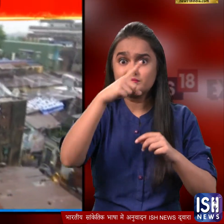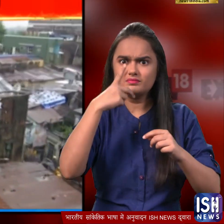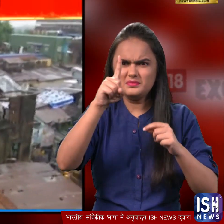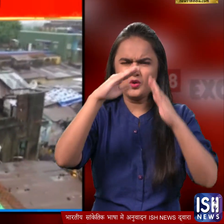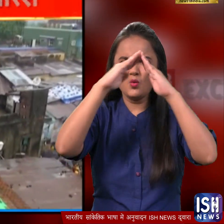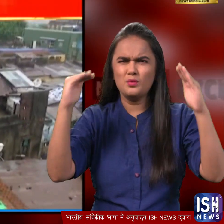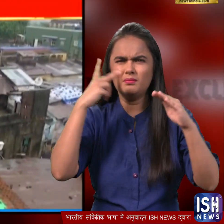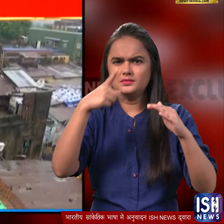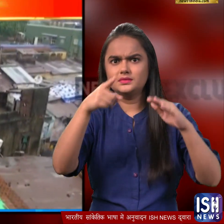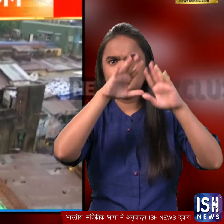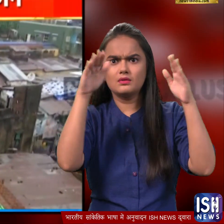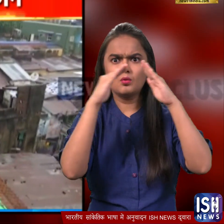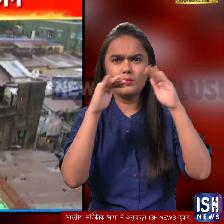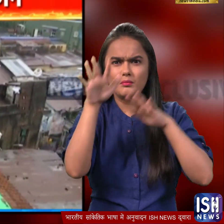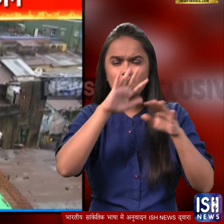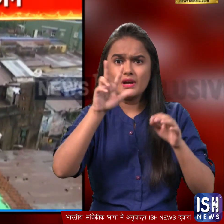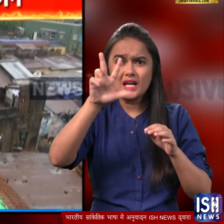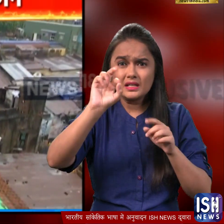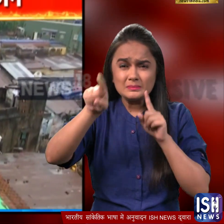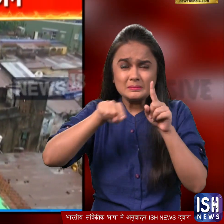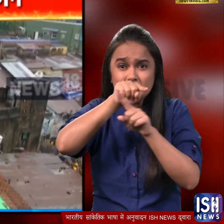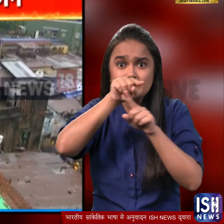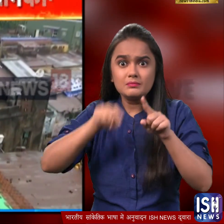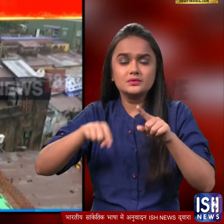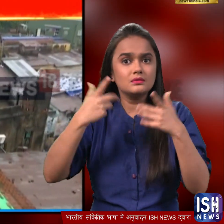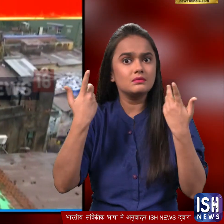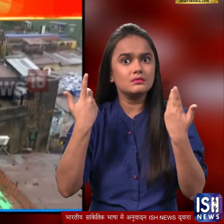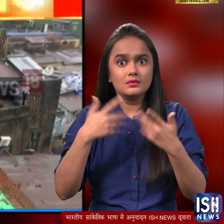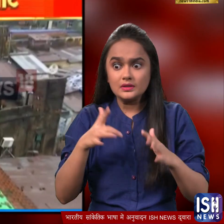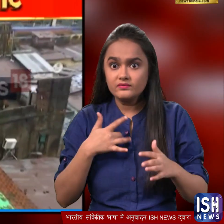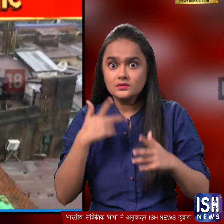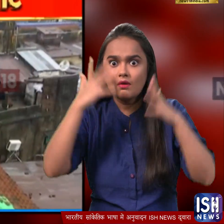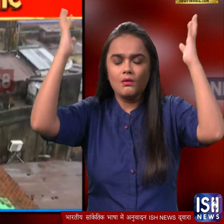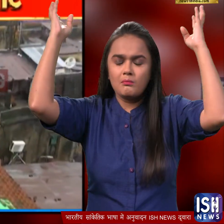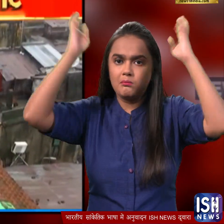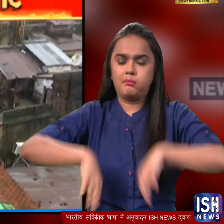मकान जो आप देख सकते हैं, मकान का करीब 80%